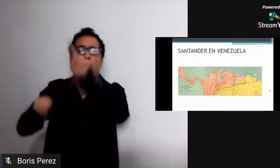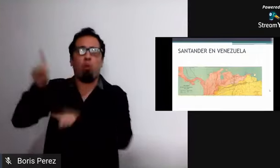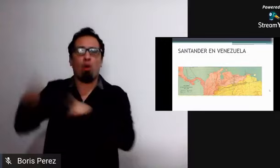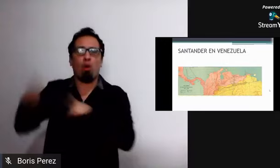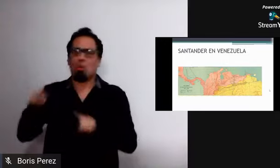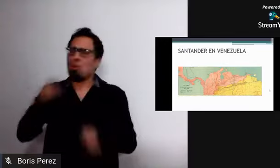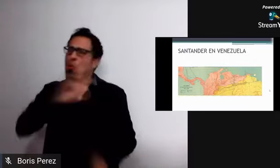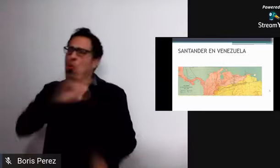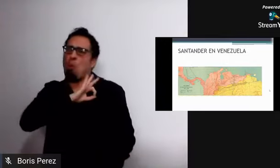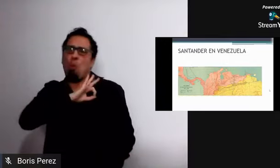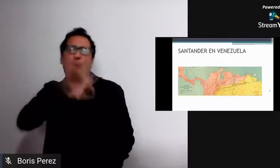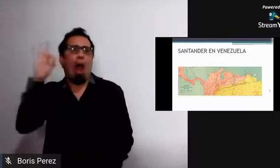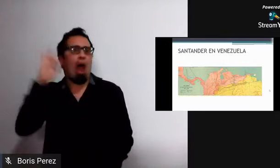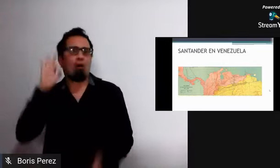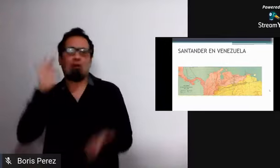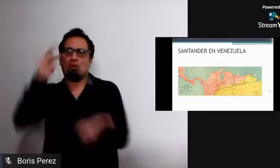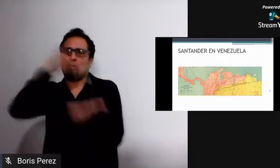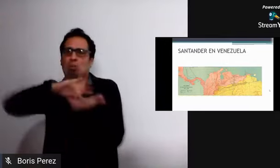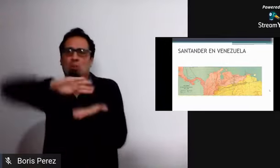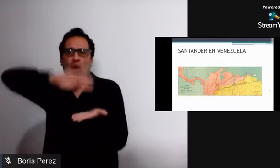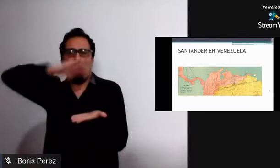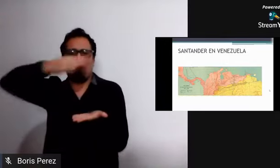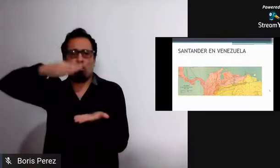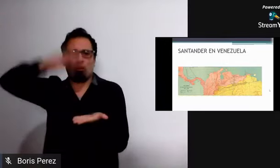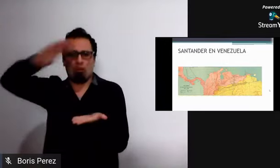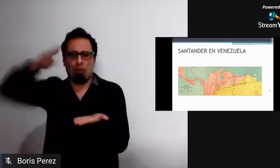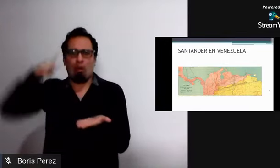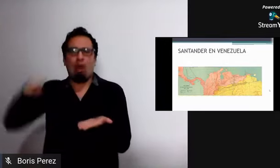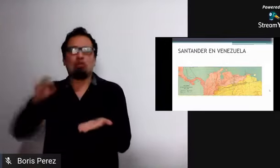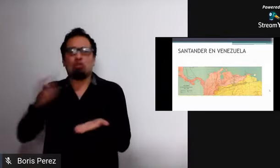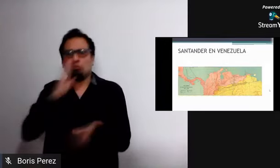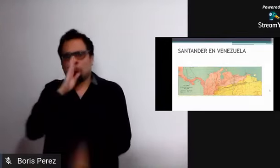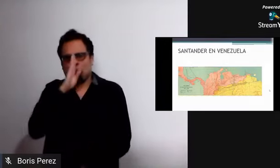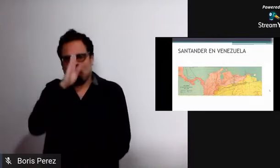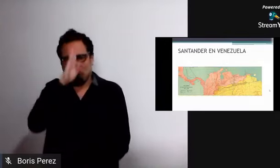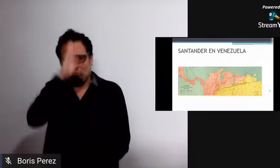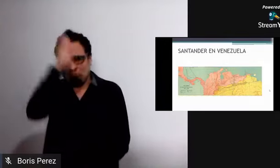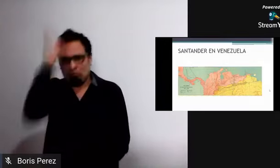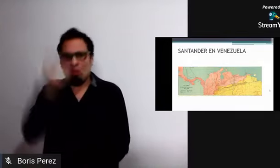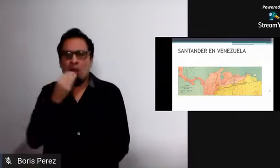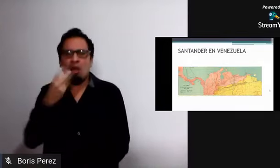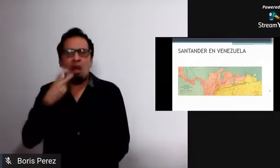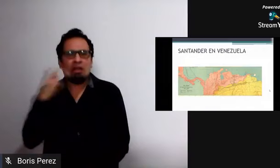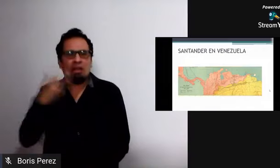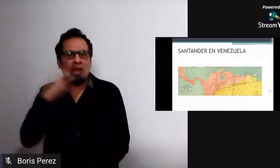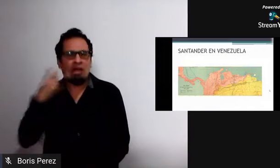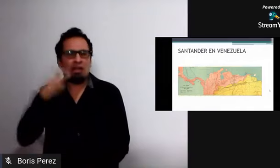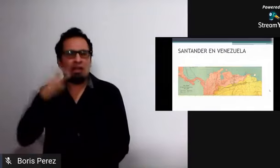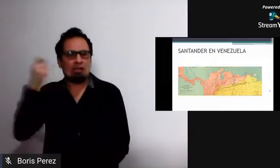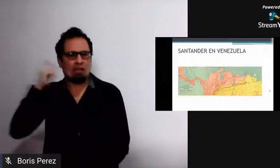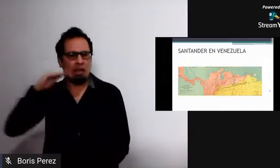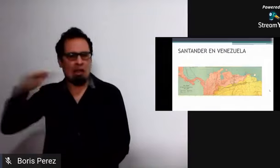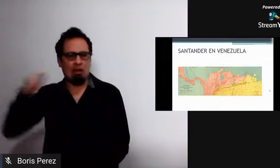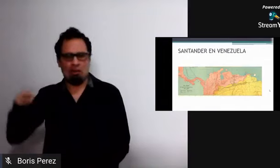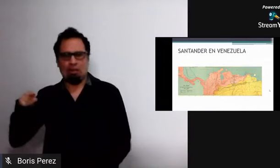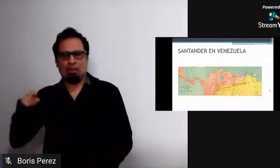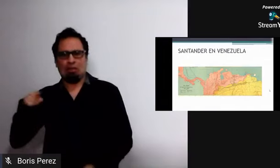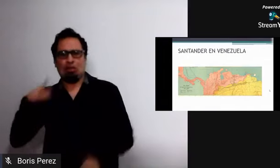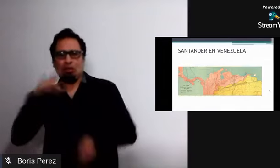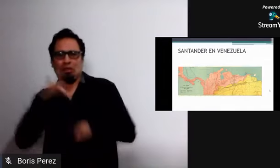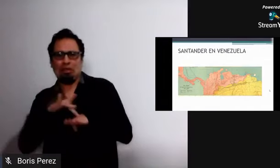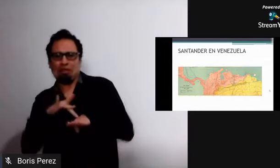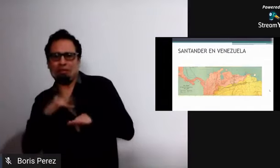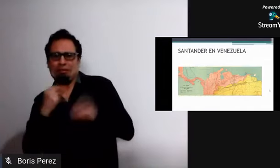uniformes de desgastados por la lluvia, el barro, las batallas, la guerra. Y pues ya cerca de